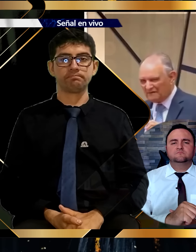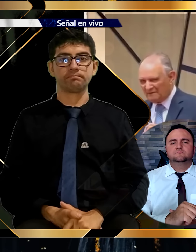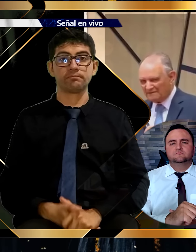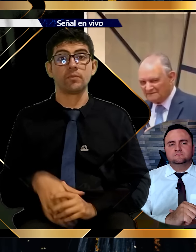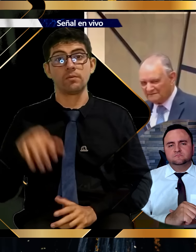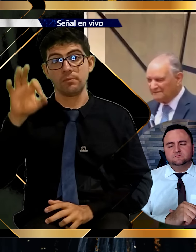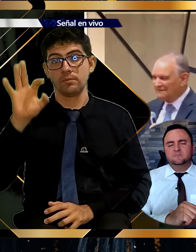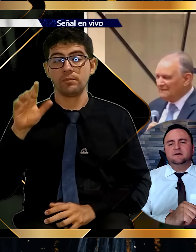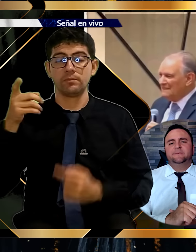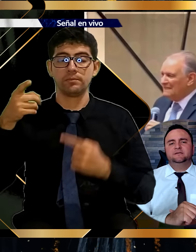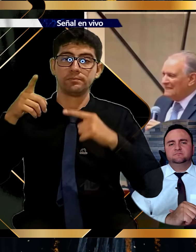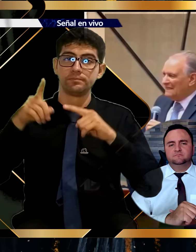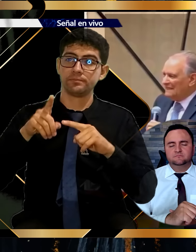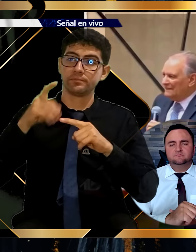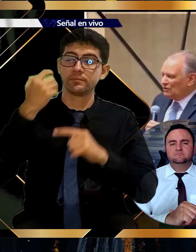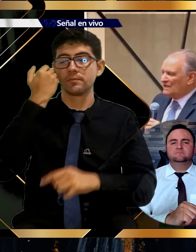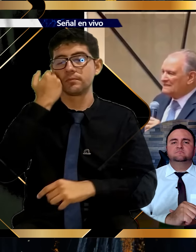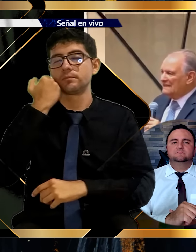se enferman.